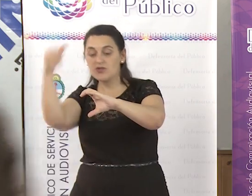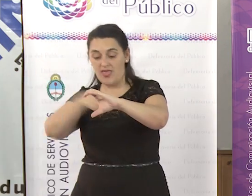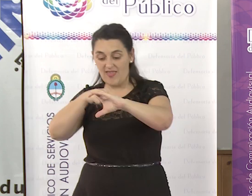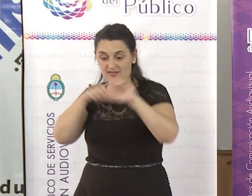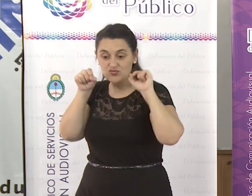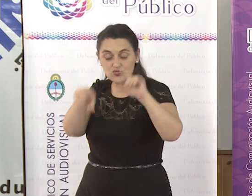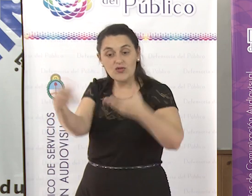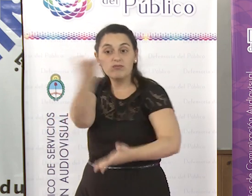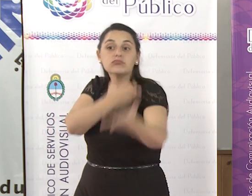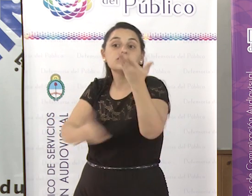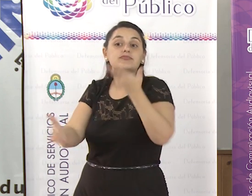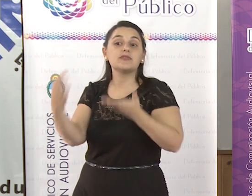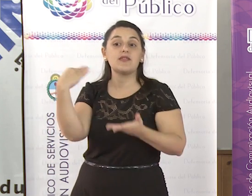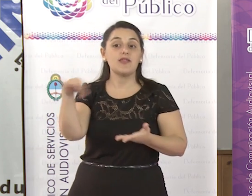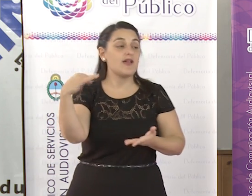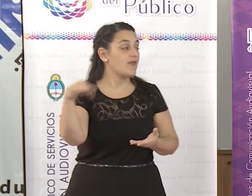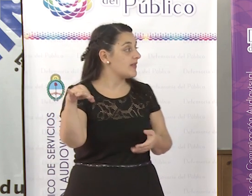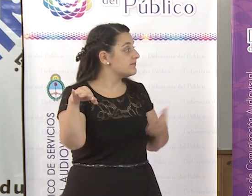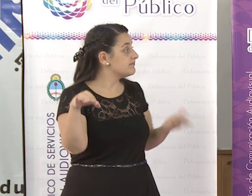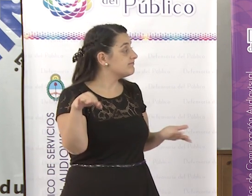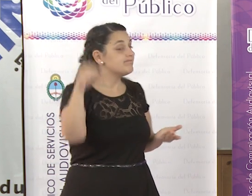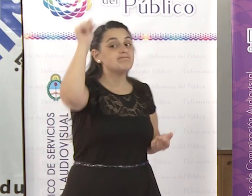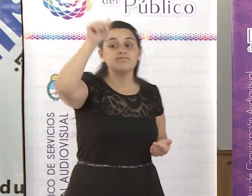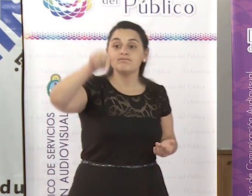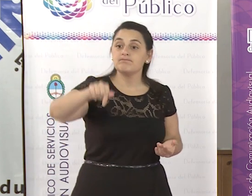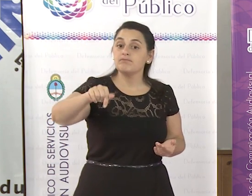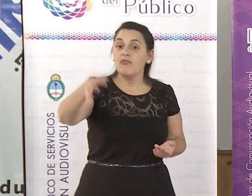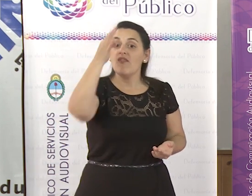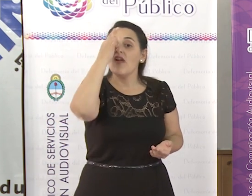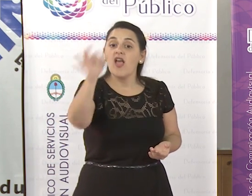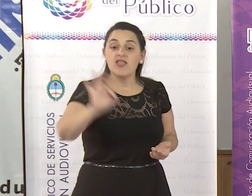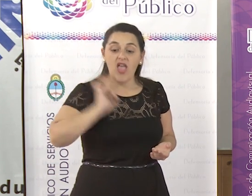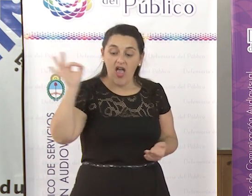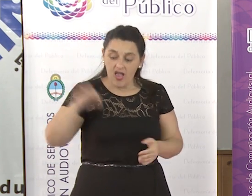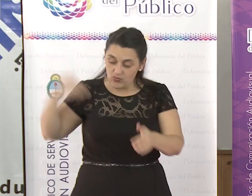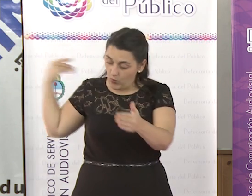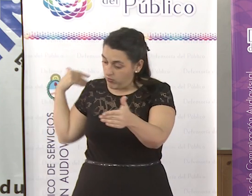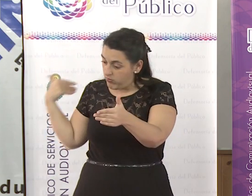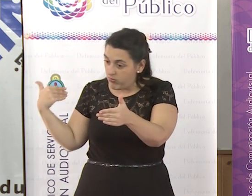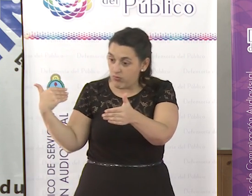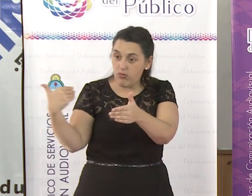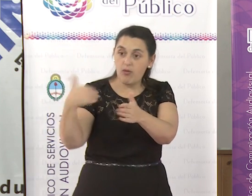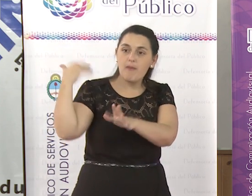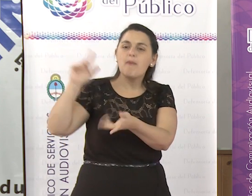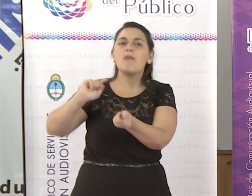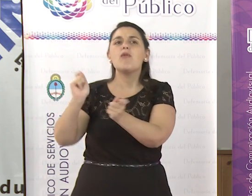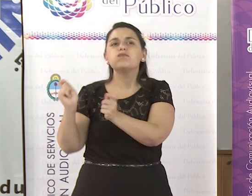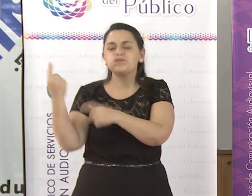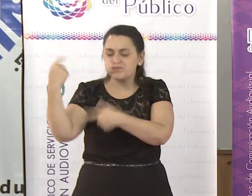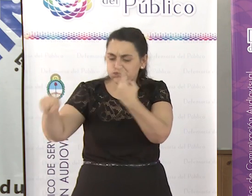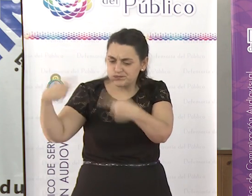y la verdad que hemos pasado durante maestro 26 años diferentes etapas y diferentes procesos